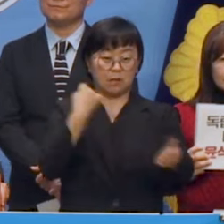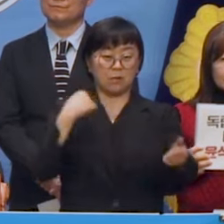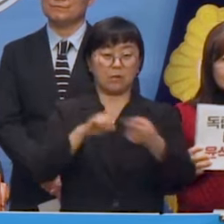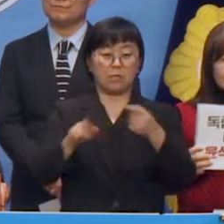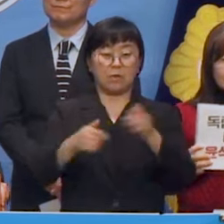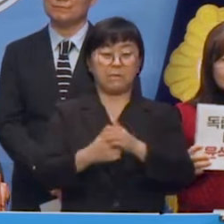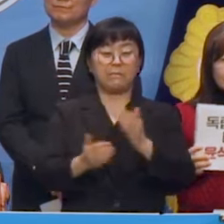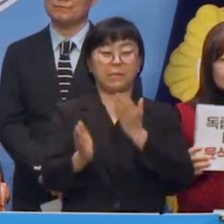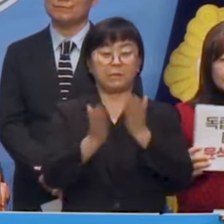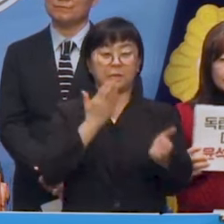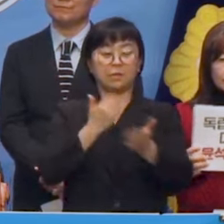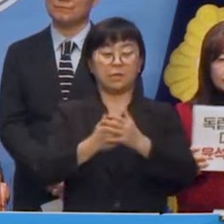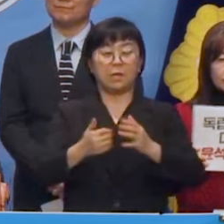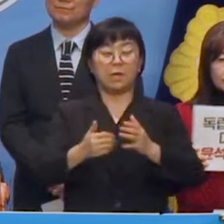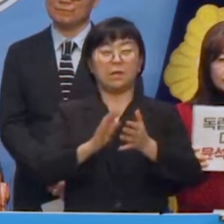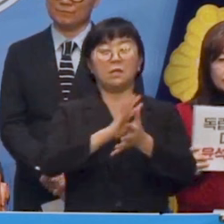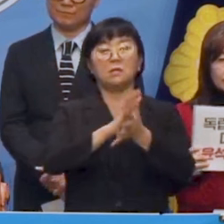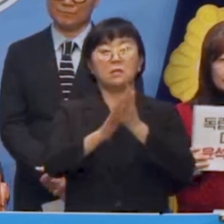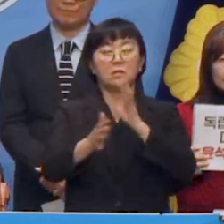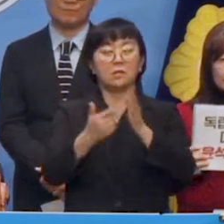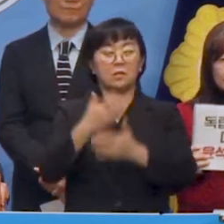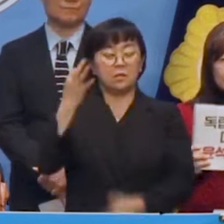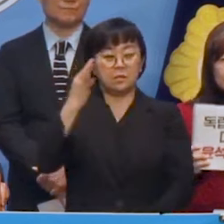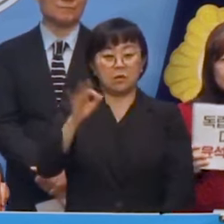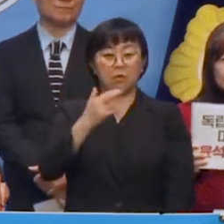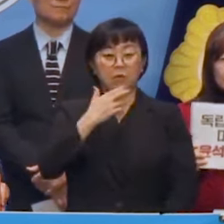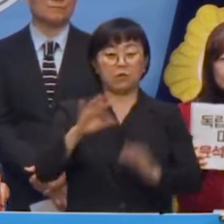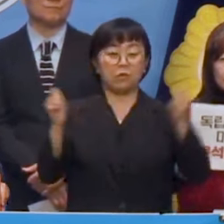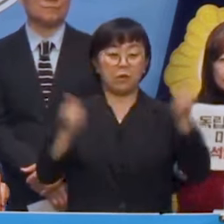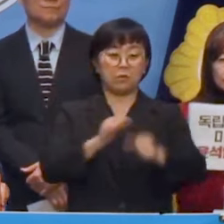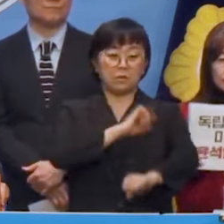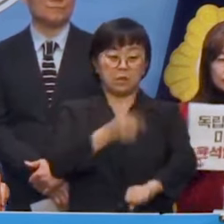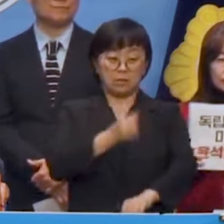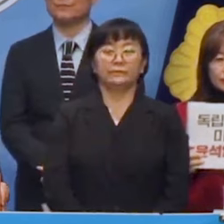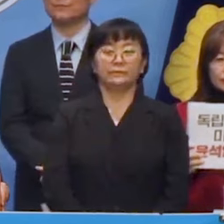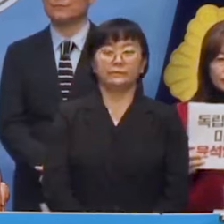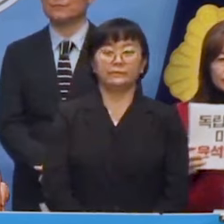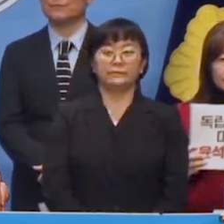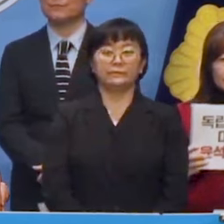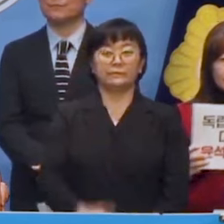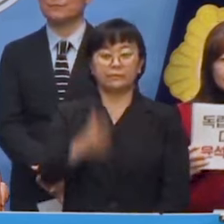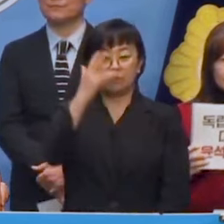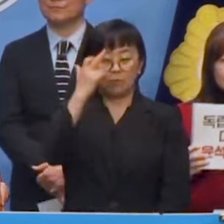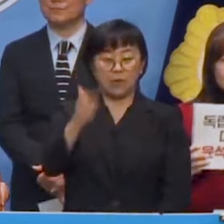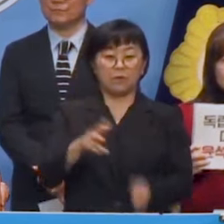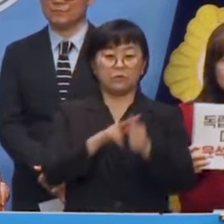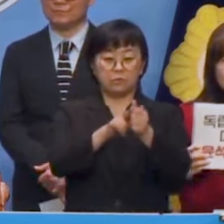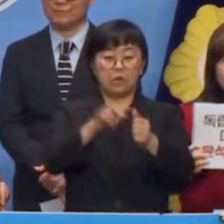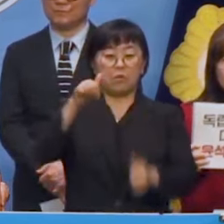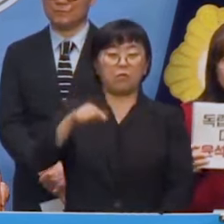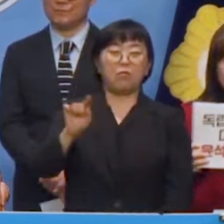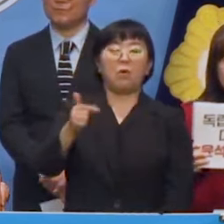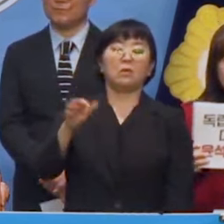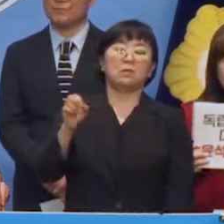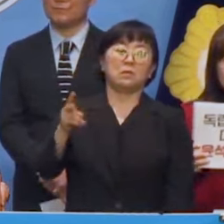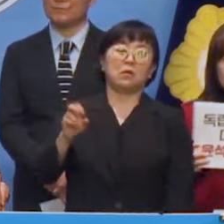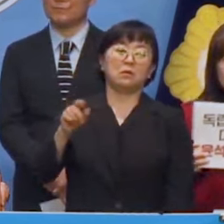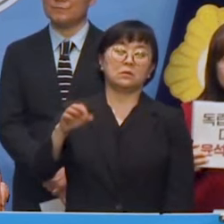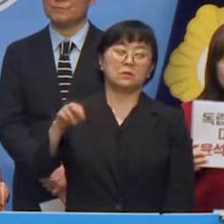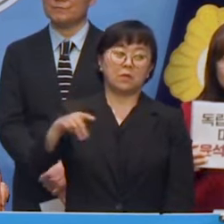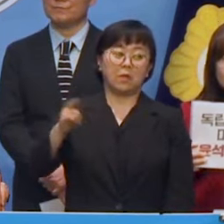다니던데 헌정 질서를 부정하는 자가 국회의원 자격이 있습니까? 용산에 출마한 권영세는